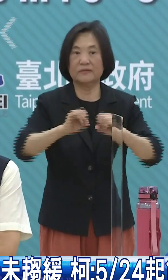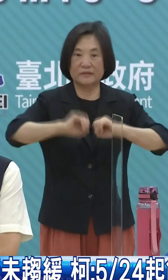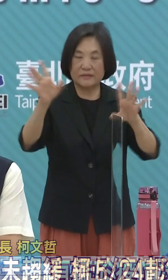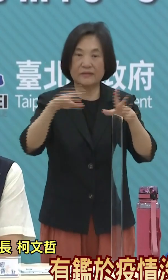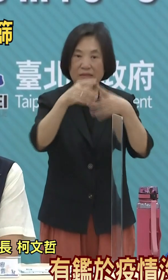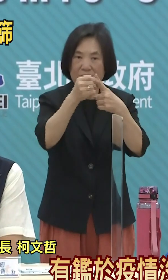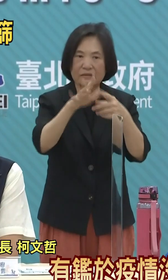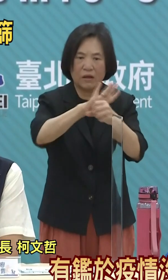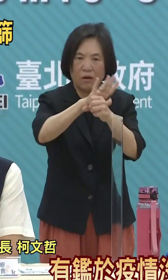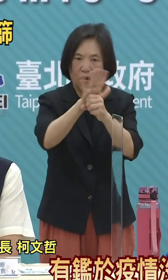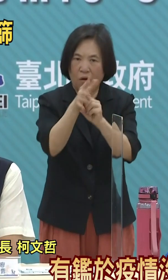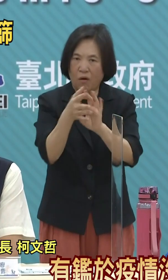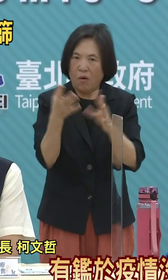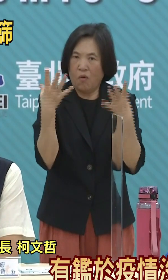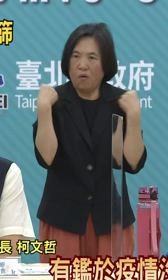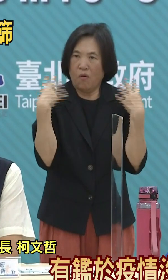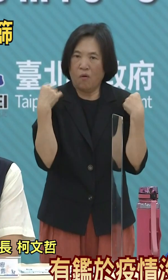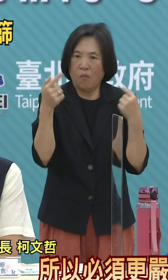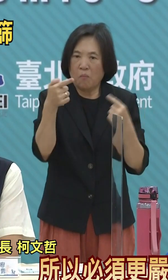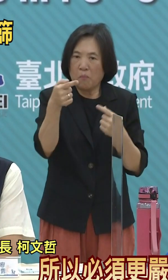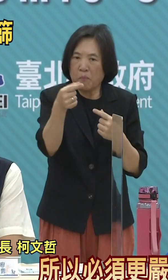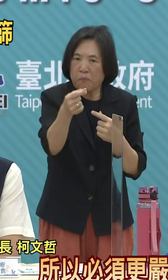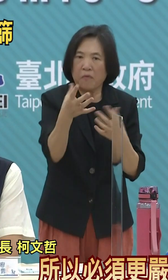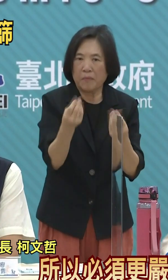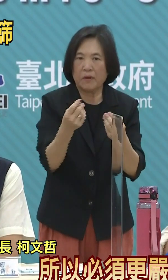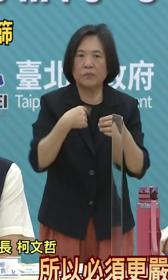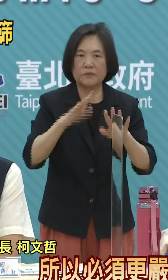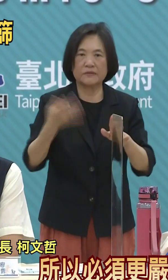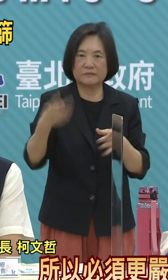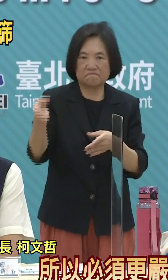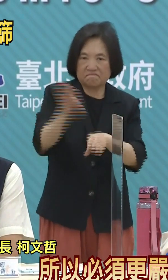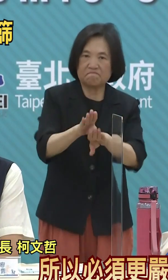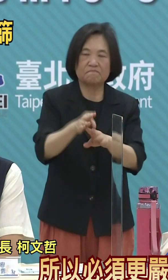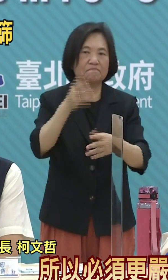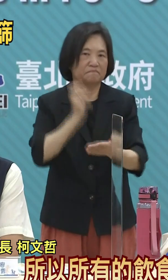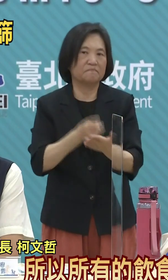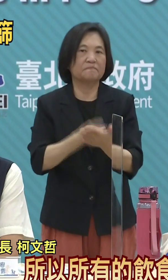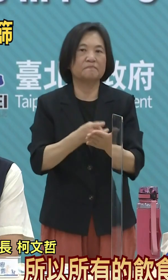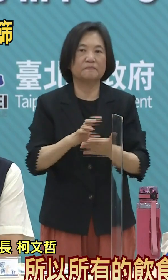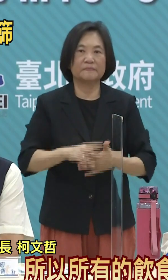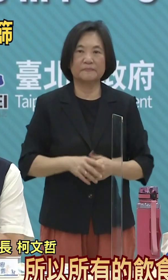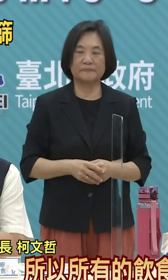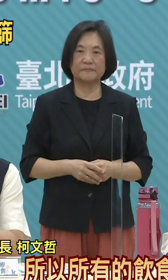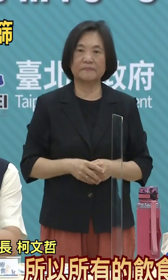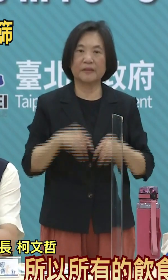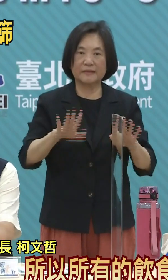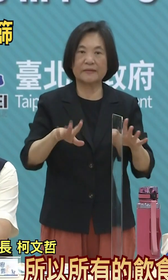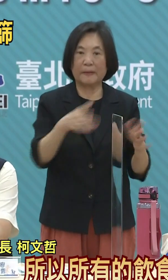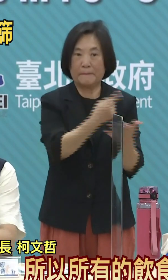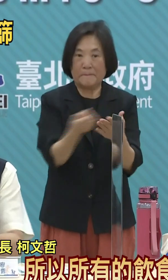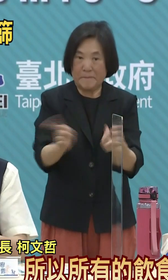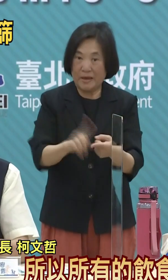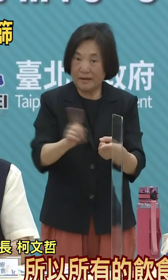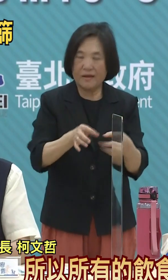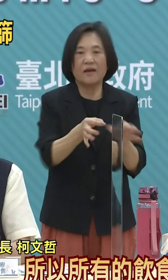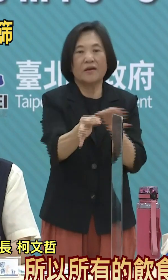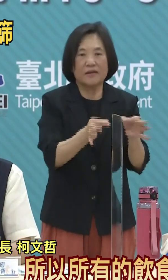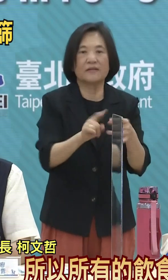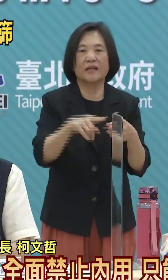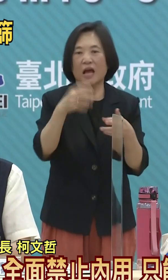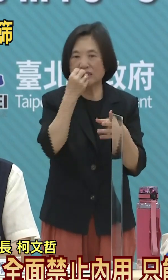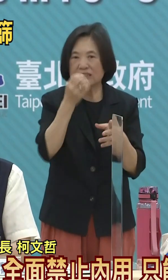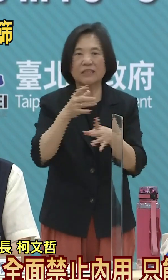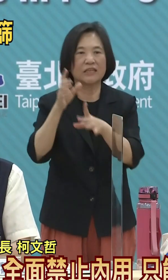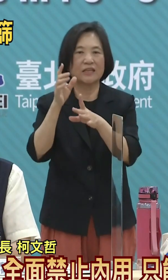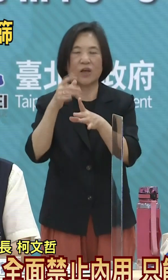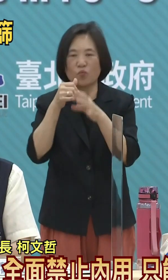有鉴于疫情没有趋缓，所以必须更严格的管制，所以所有的饮食店、饮料店全